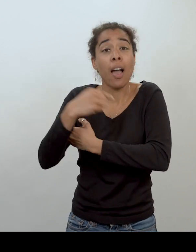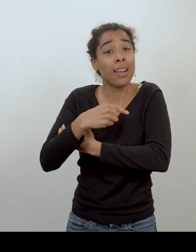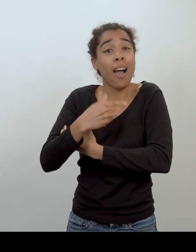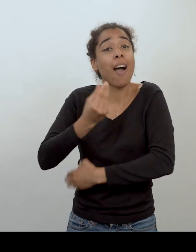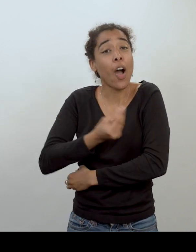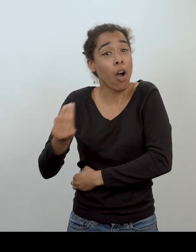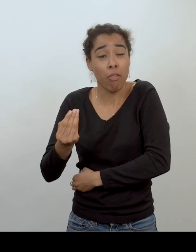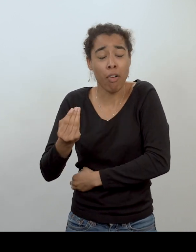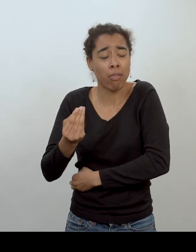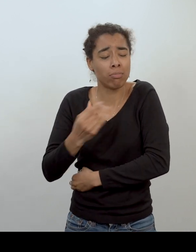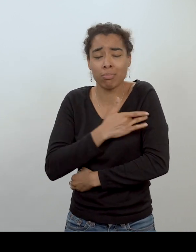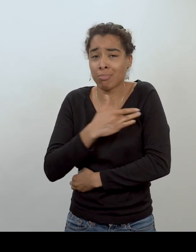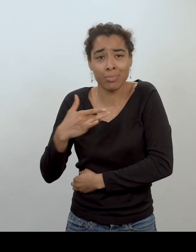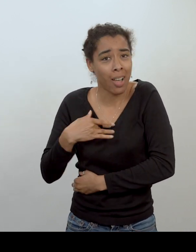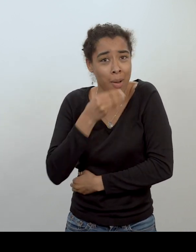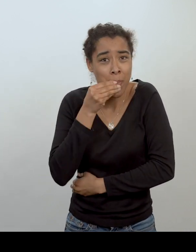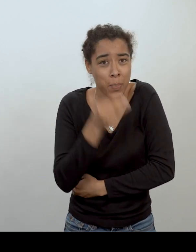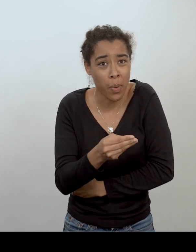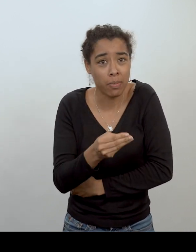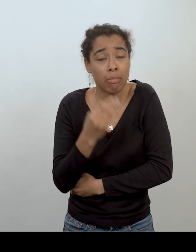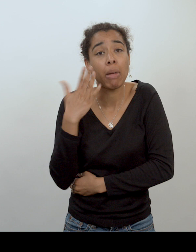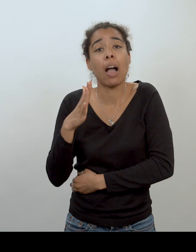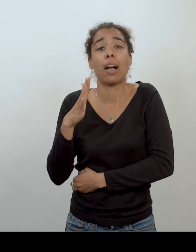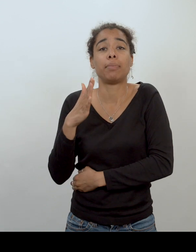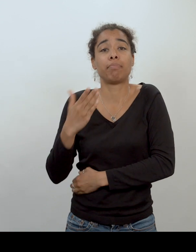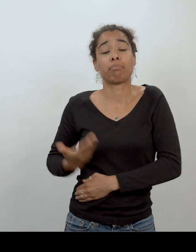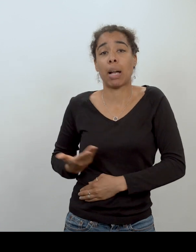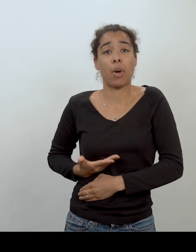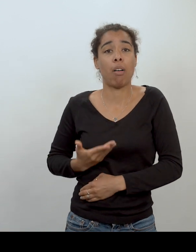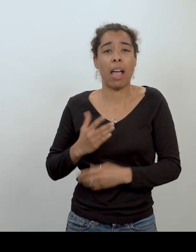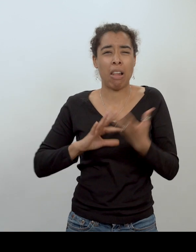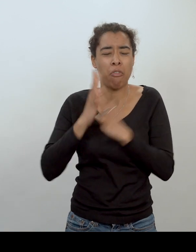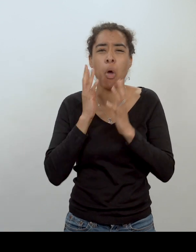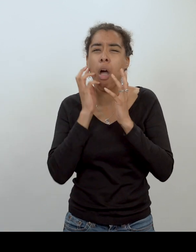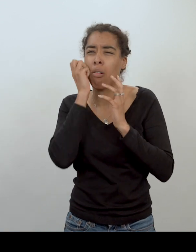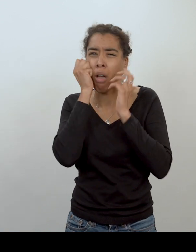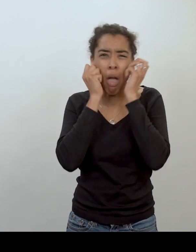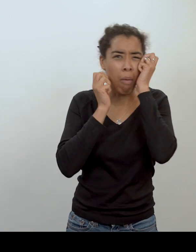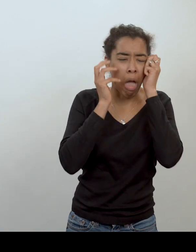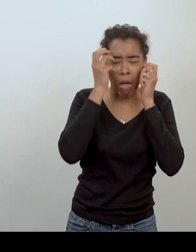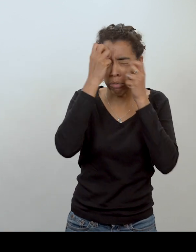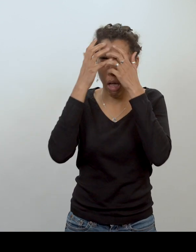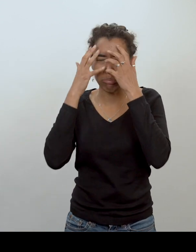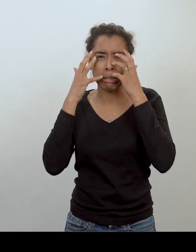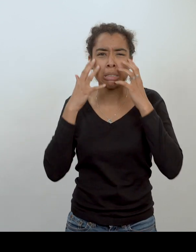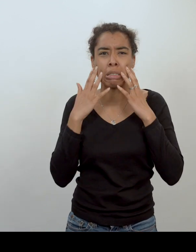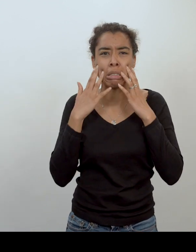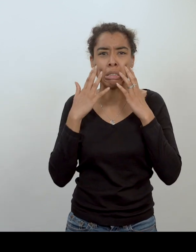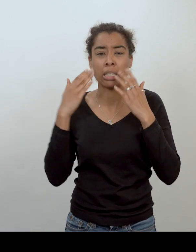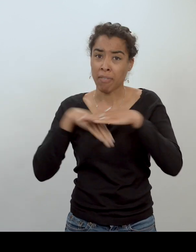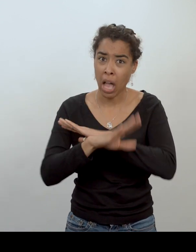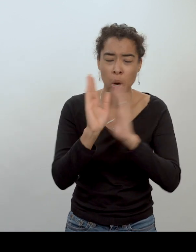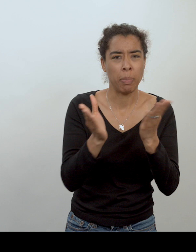L'enfant serré dans son sein n'est pas touché par le feu. La maman, elle, sort gravement brûlée et les soins